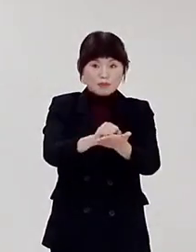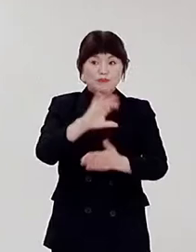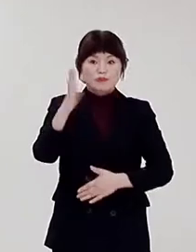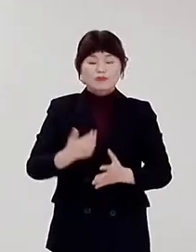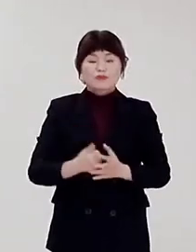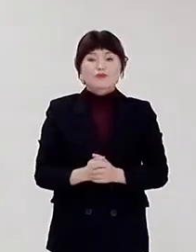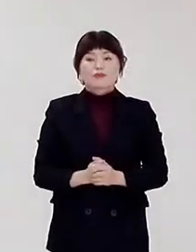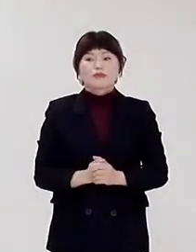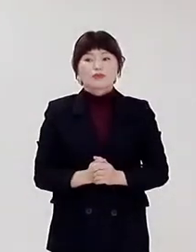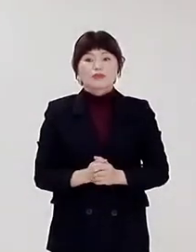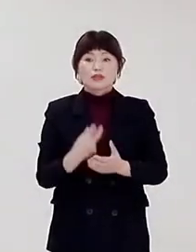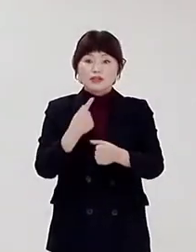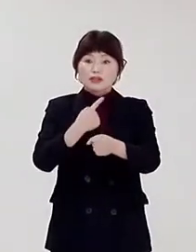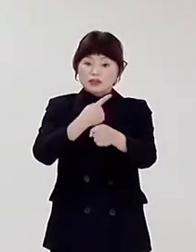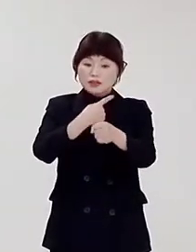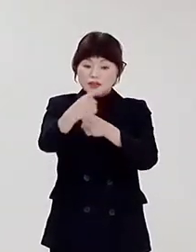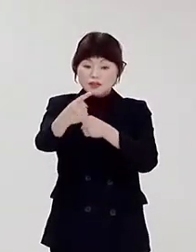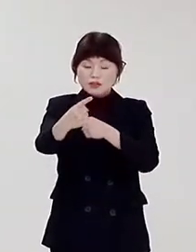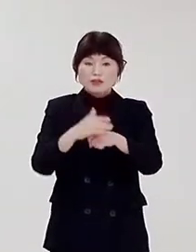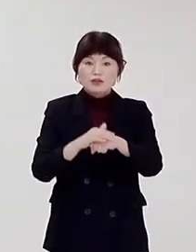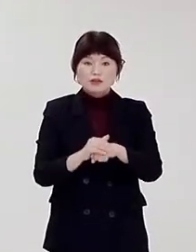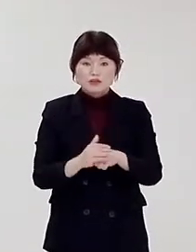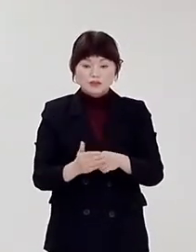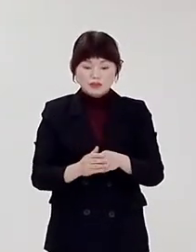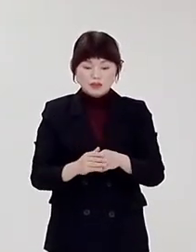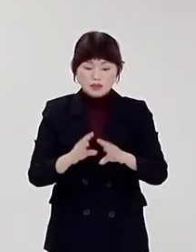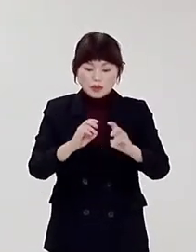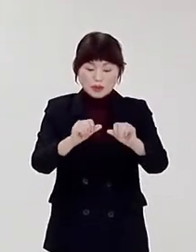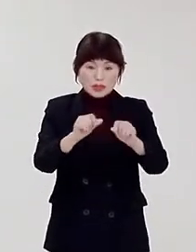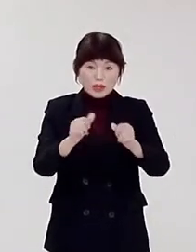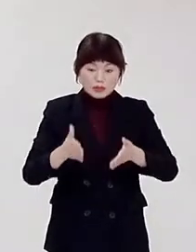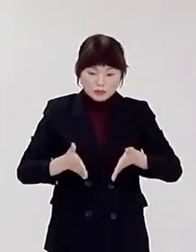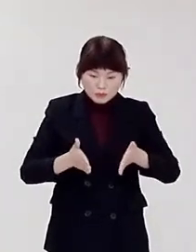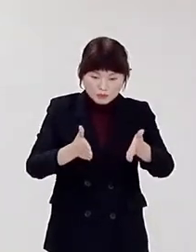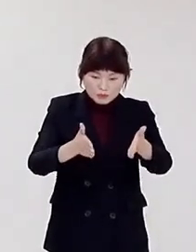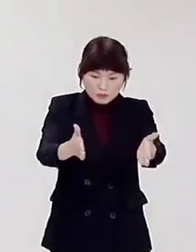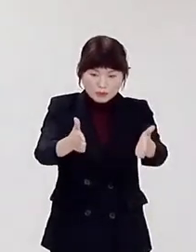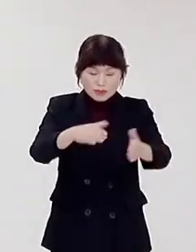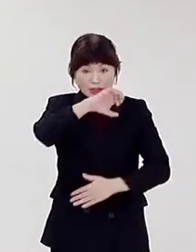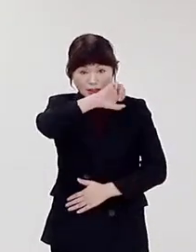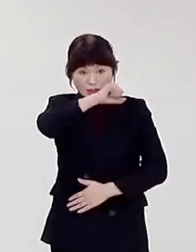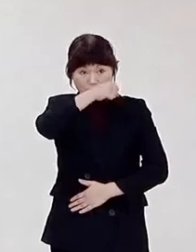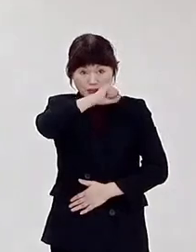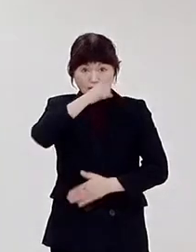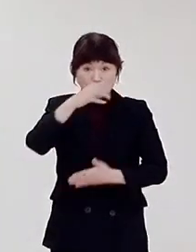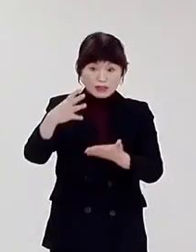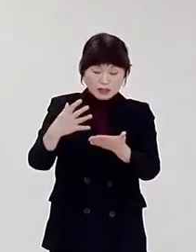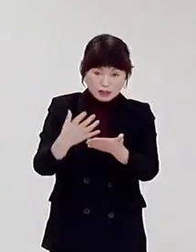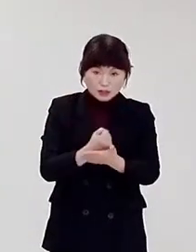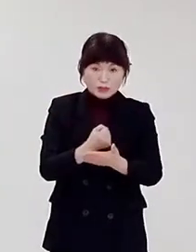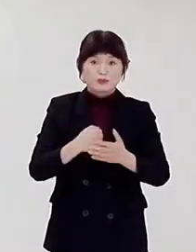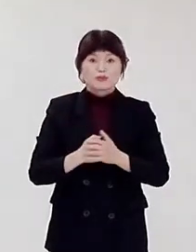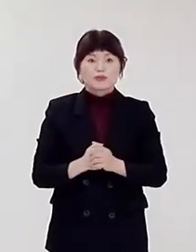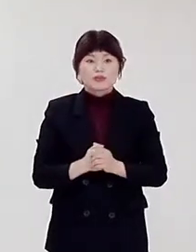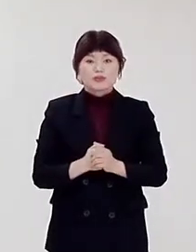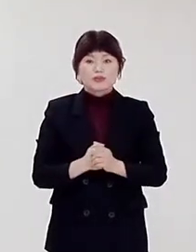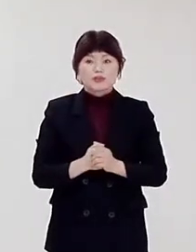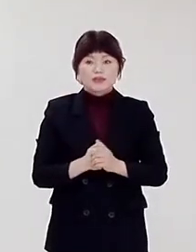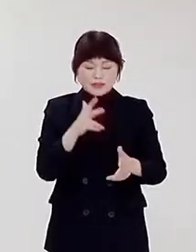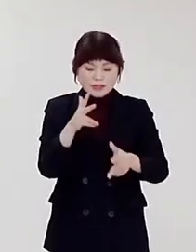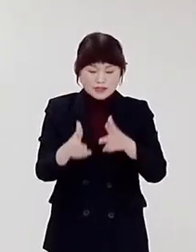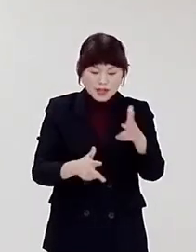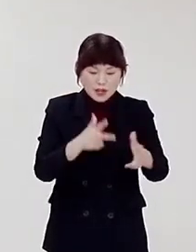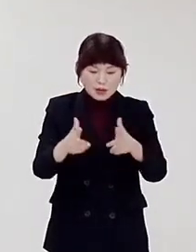2022년도에는 국도비 확보가 계획대로 추진되어 양평군의 현안은 주요 대규모 자체 사업을